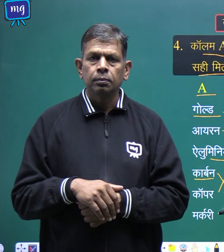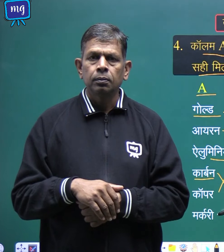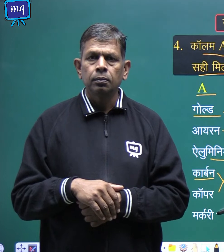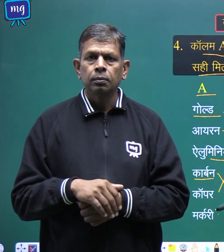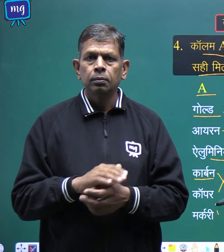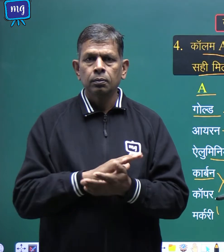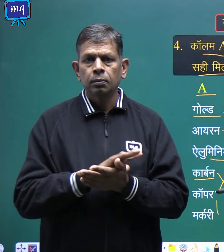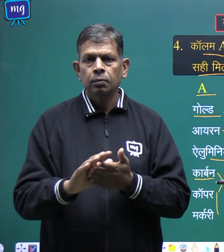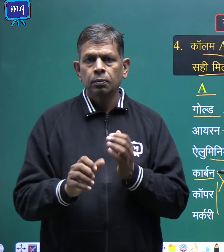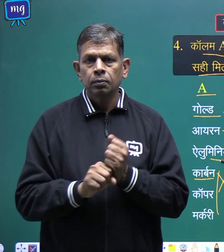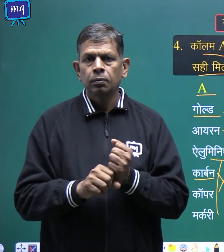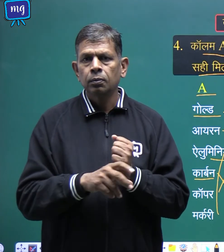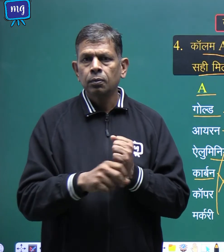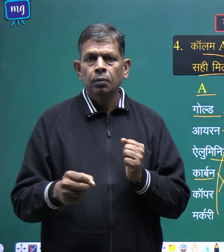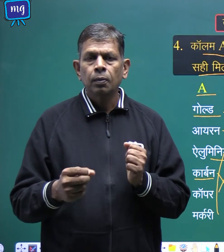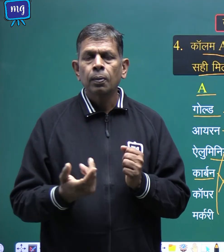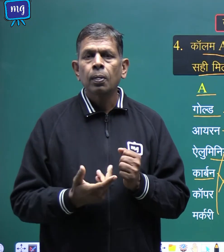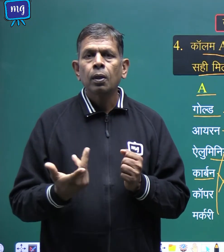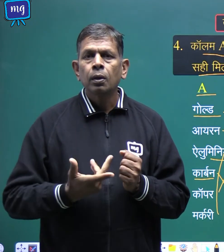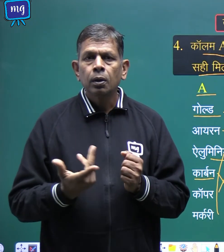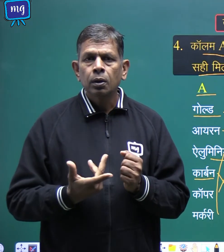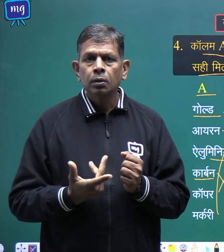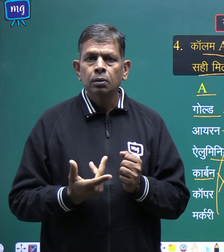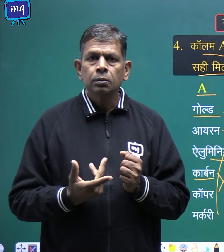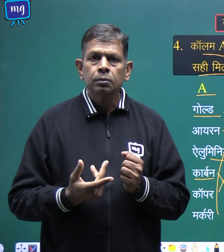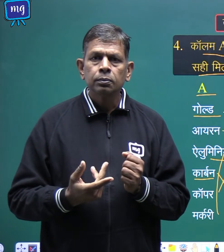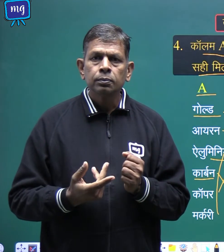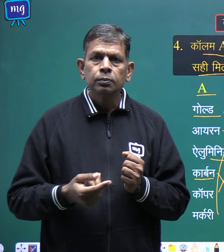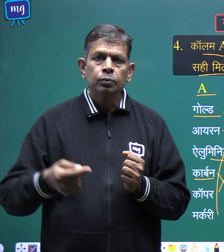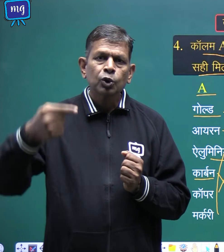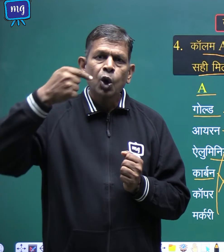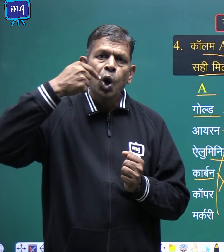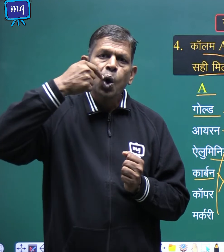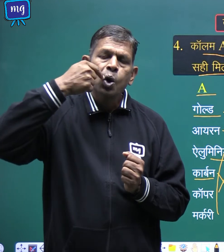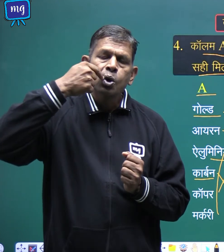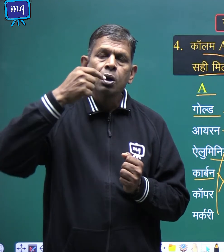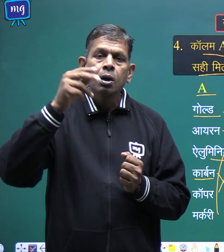मरकरी या पारा, इसका उपयोग थर्मामीटर में होता है।